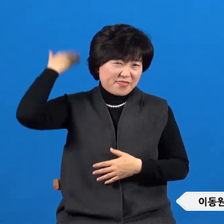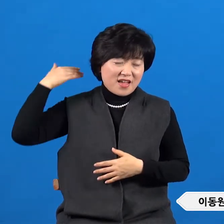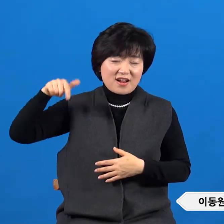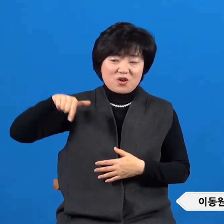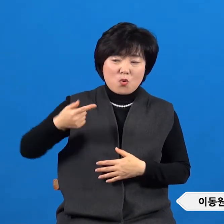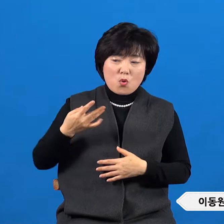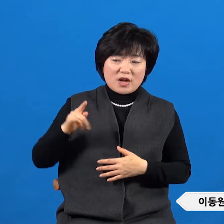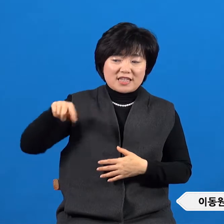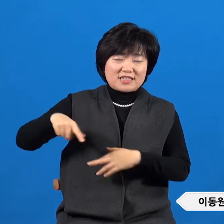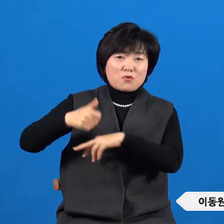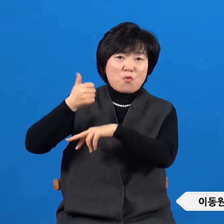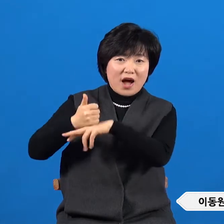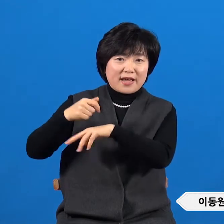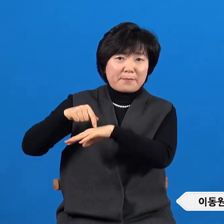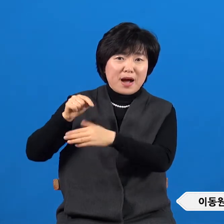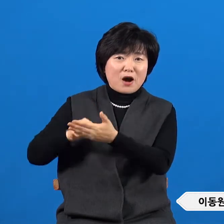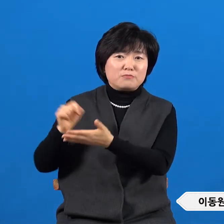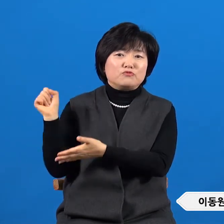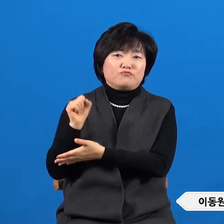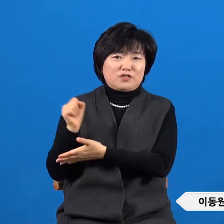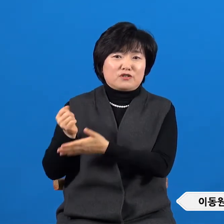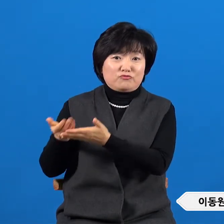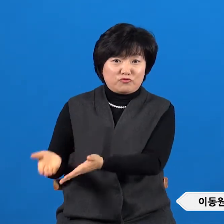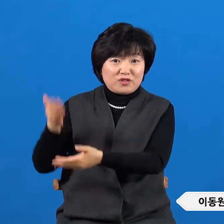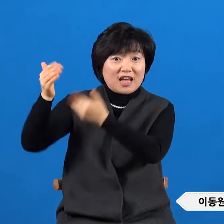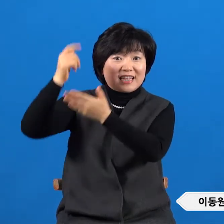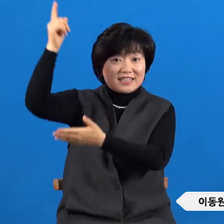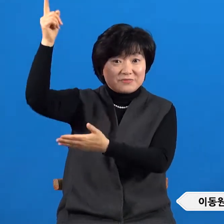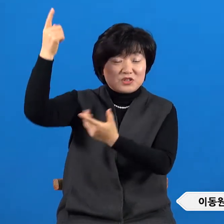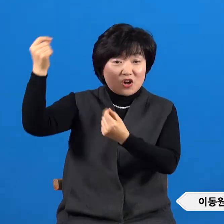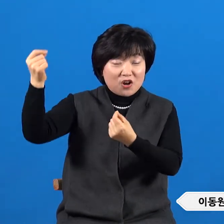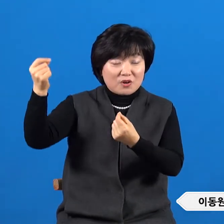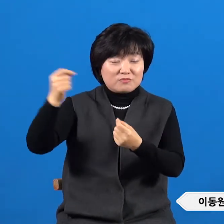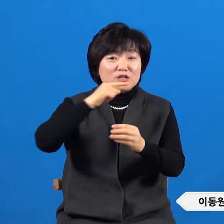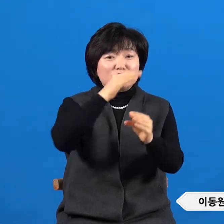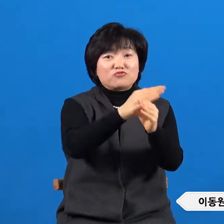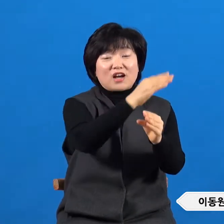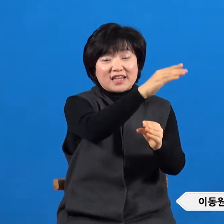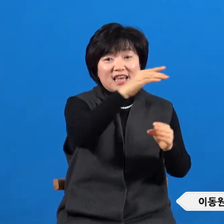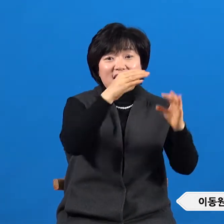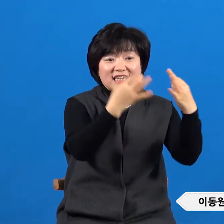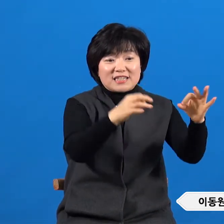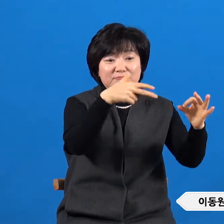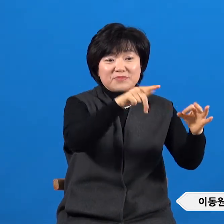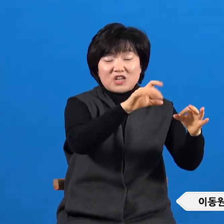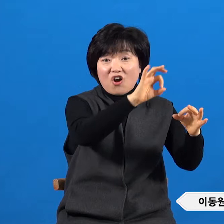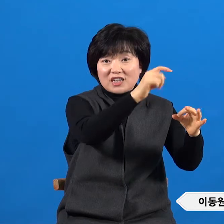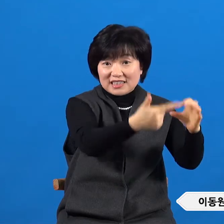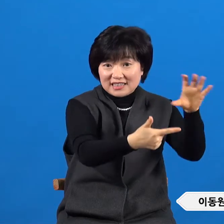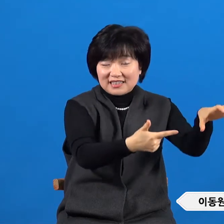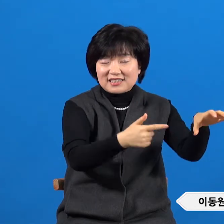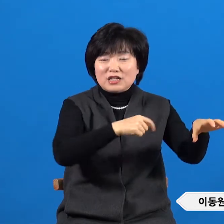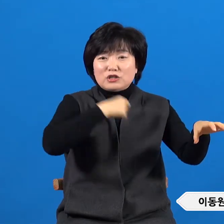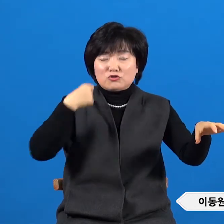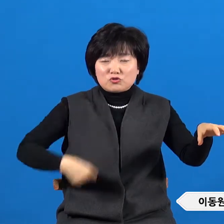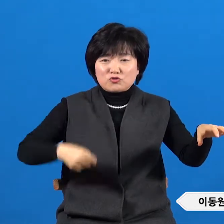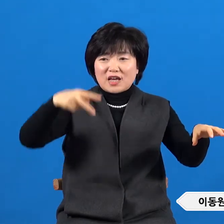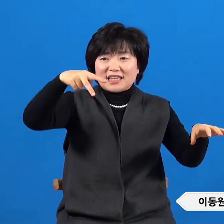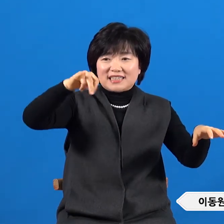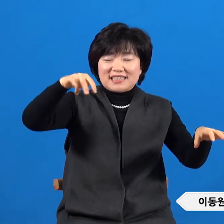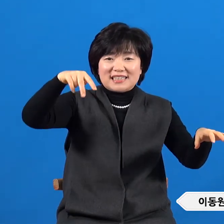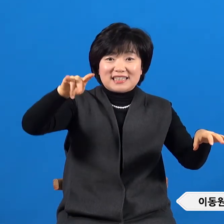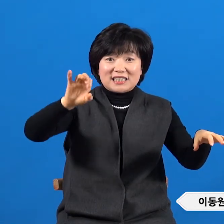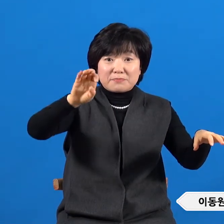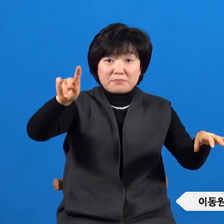옛날 고레스 왕을 움직이시던 그 하나님께서 북녘 땅의 김정은도, 중국의 시진핑도,